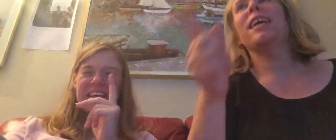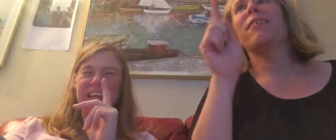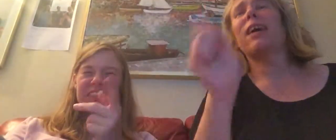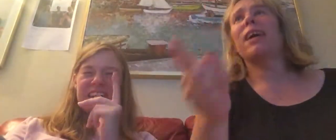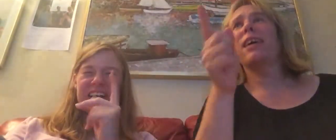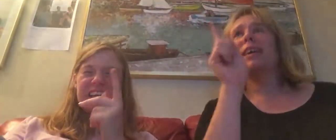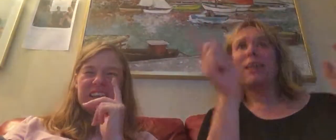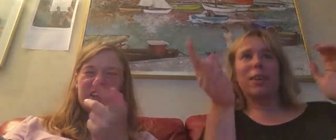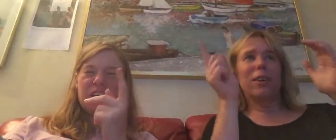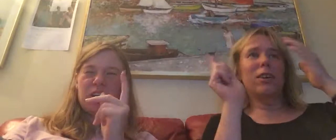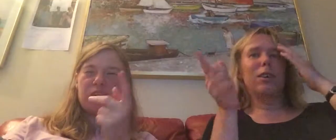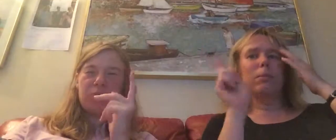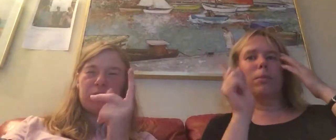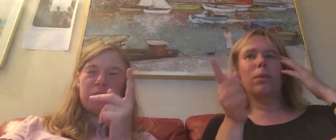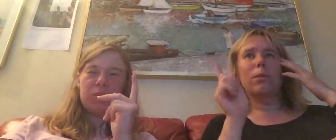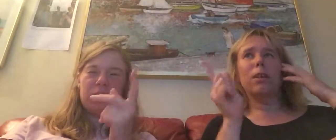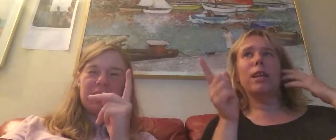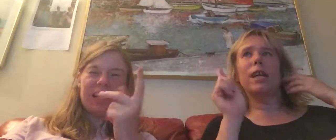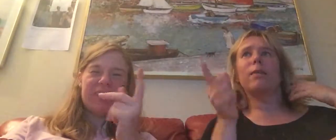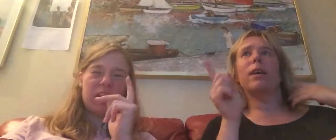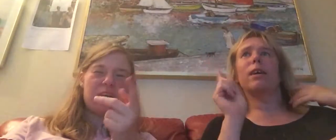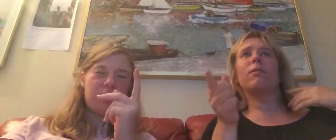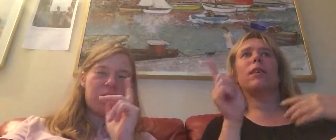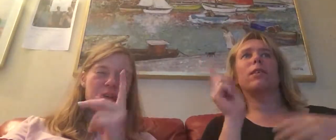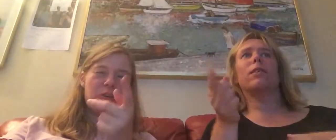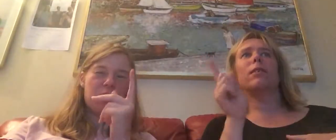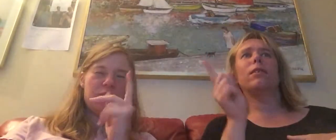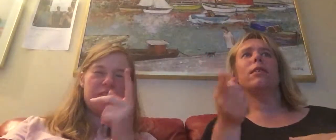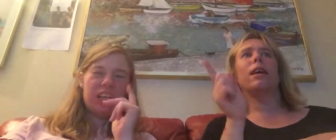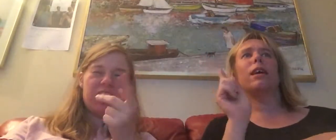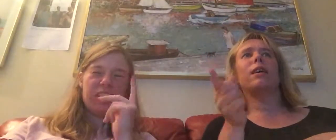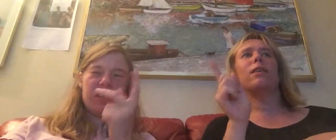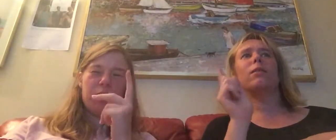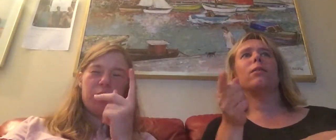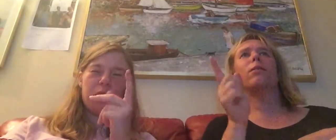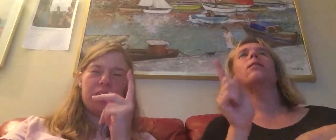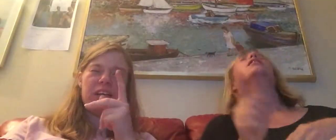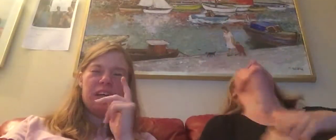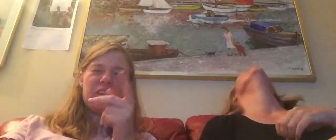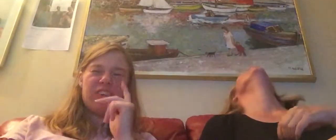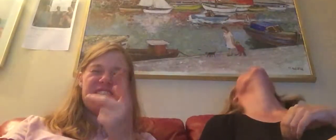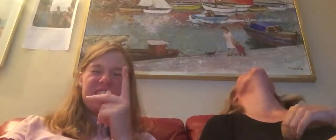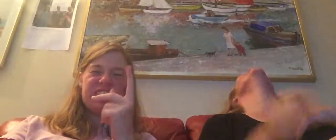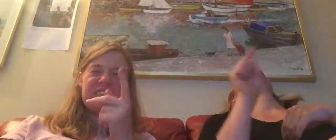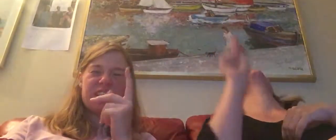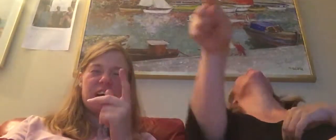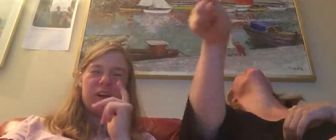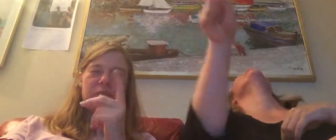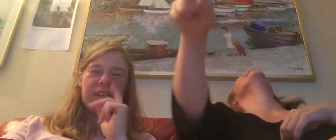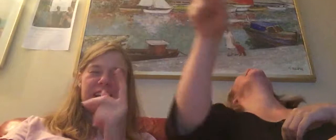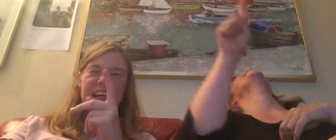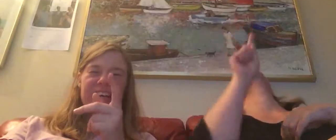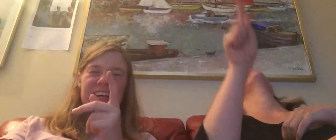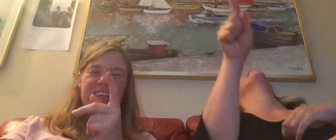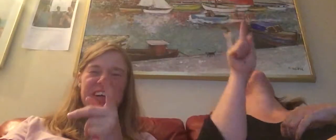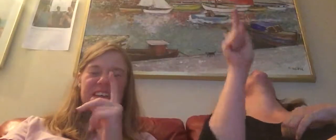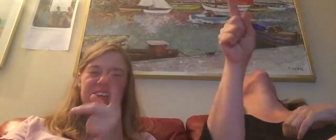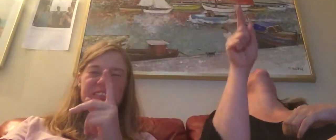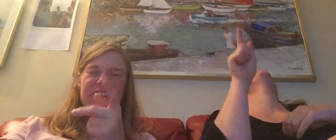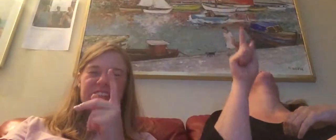Jag må leva. Jag må leva ut i hundrade år. Ja, vi ska hon leva. Ja, vi ska